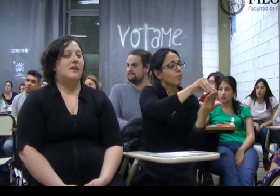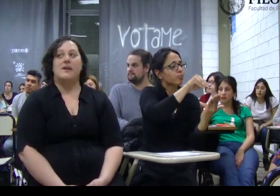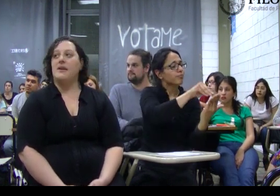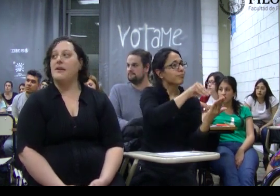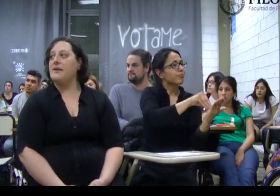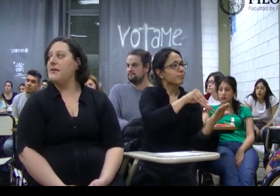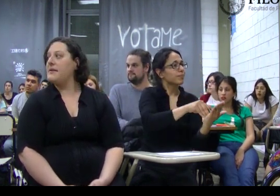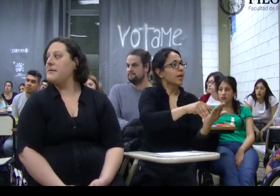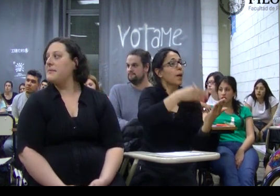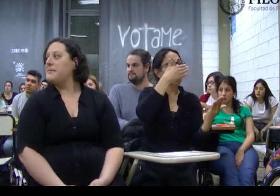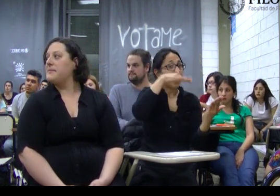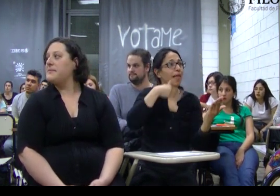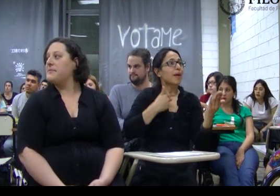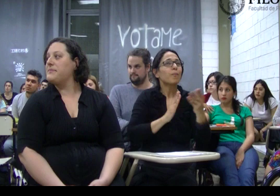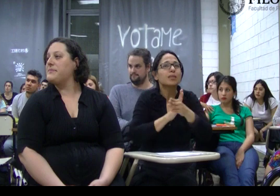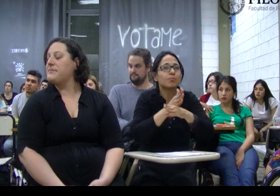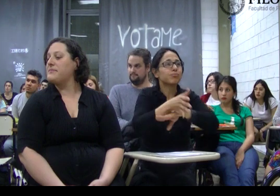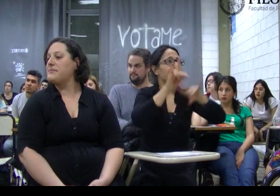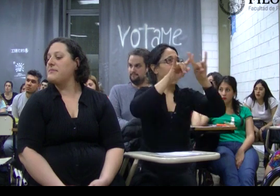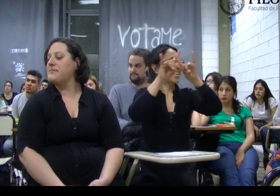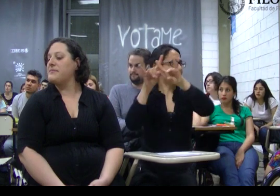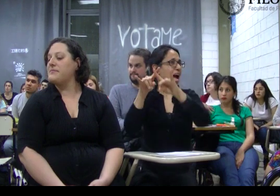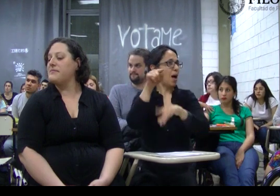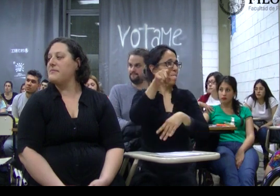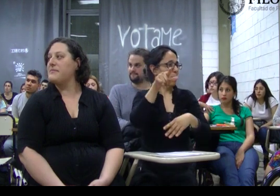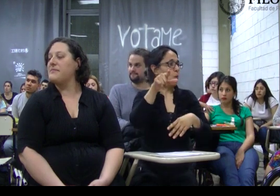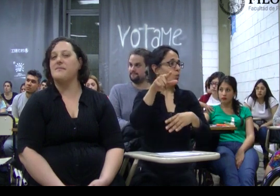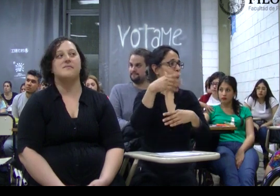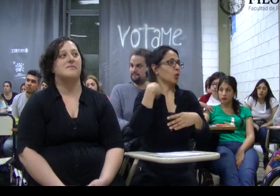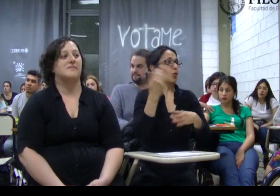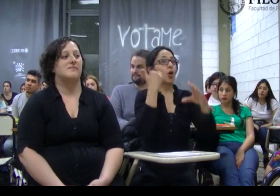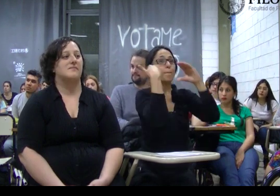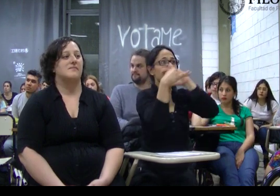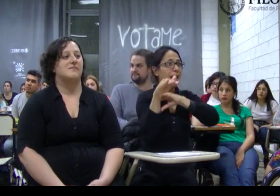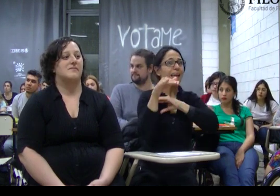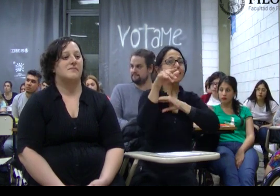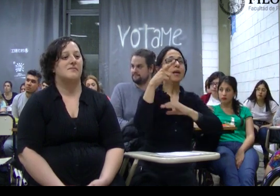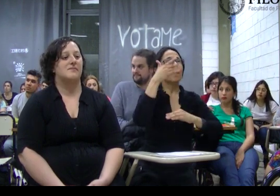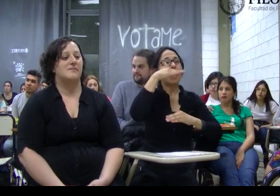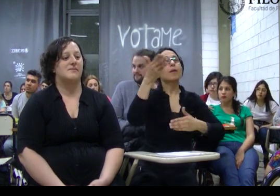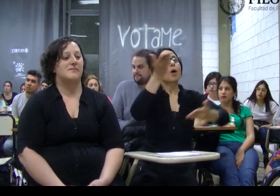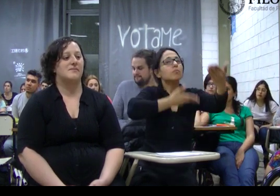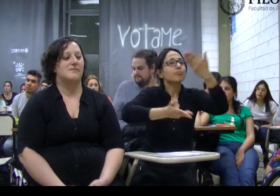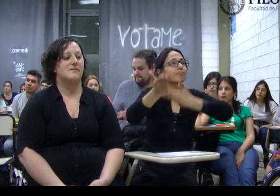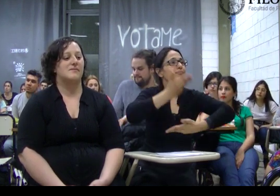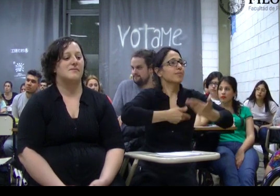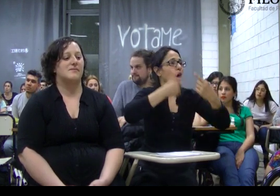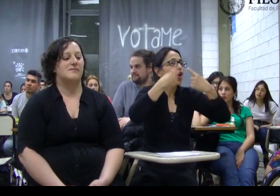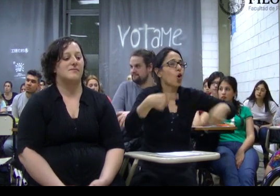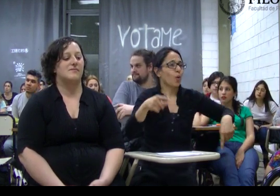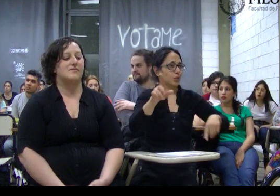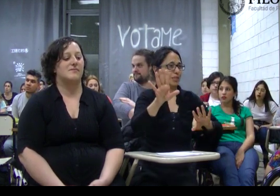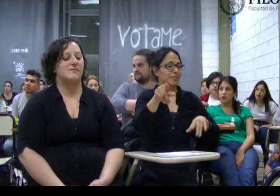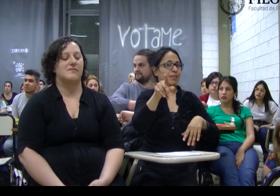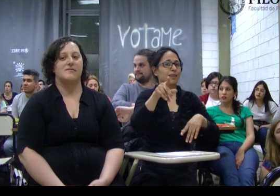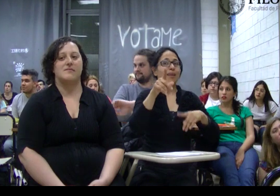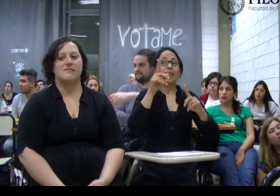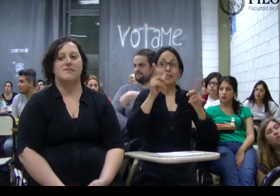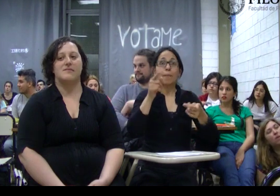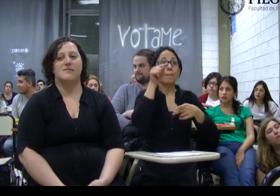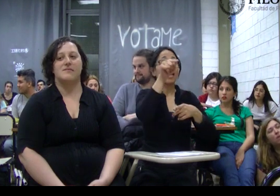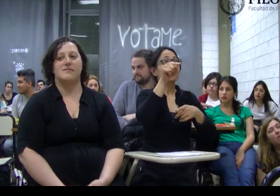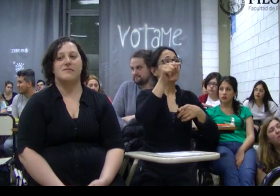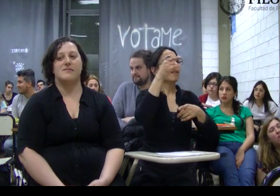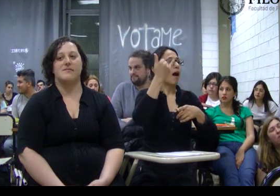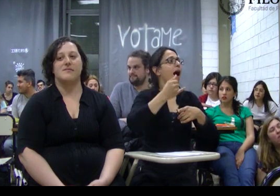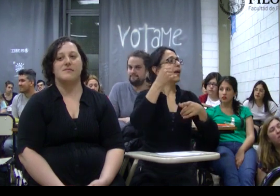donde están todos estos materiales. Pero incluso donde se inscribieron, donde nosotros compartimos la gacetilla, está el link para que se